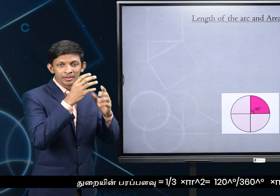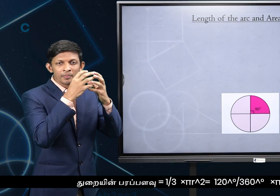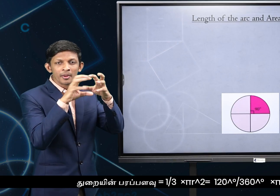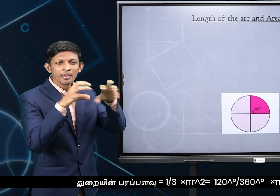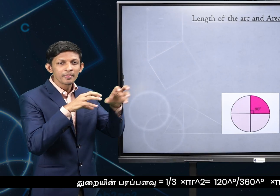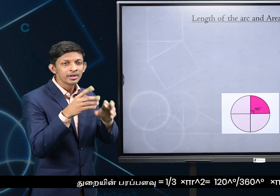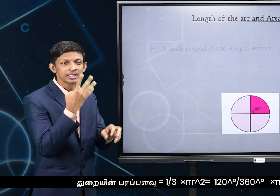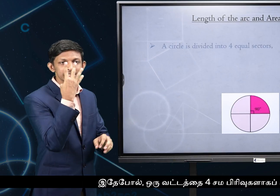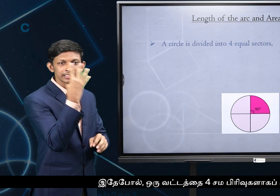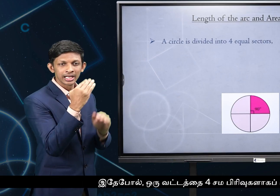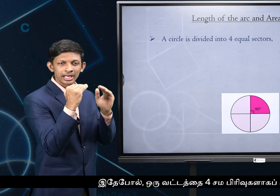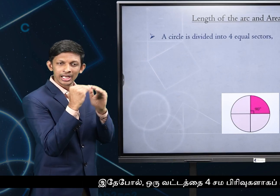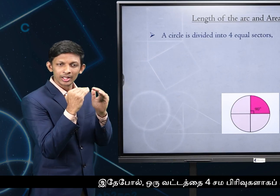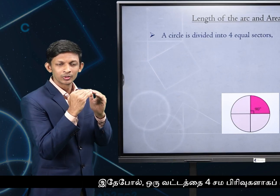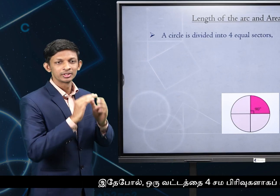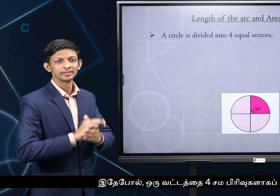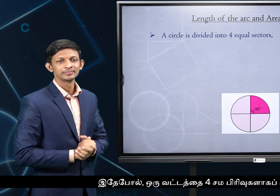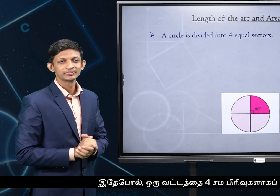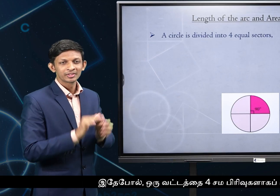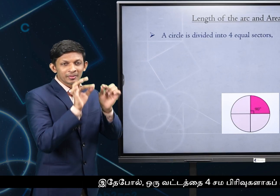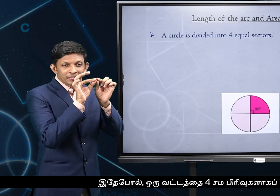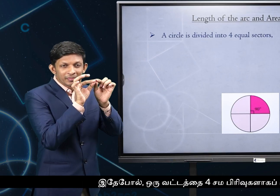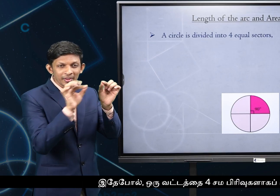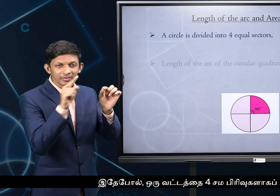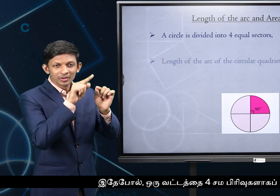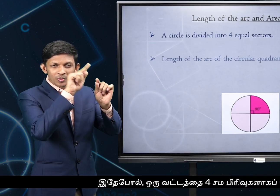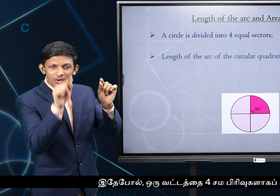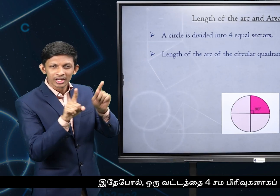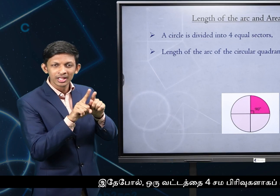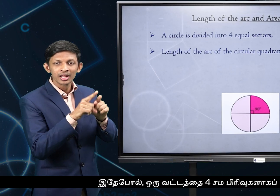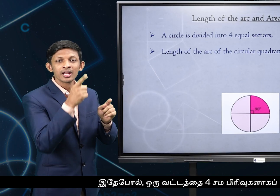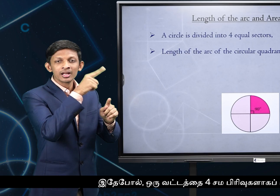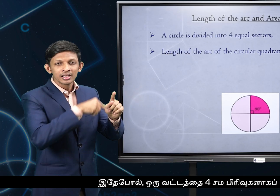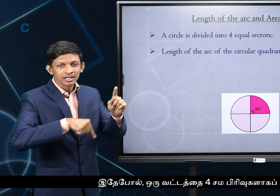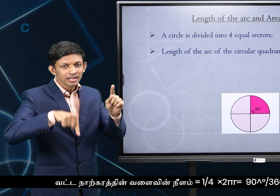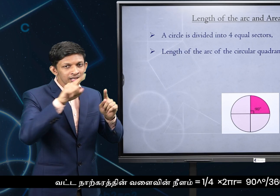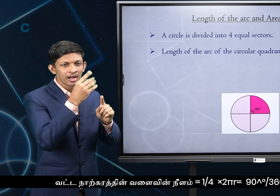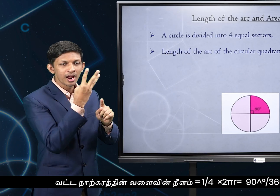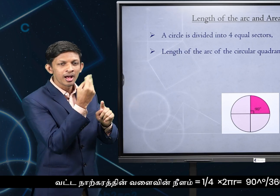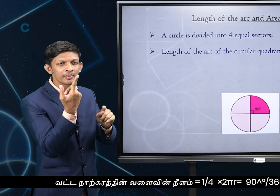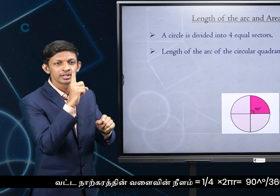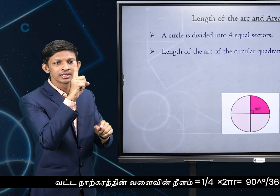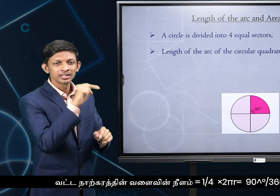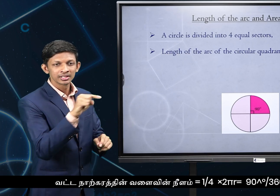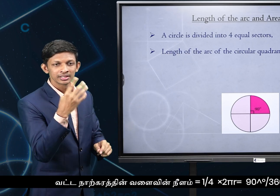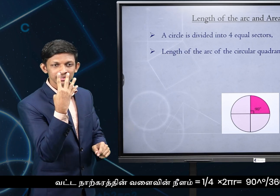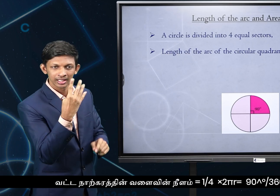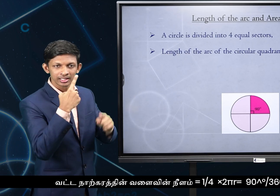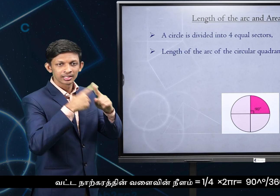2 அலகுகள். இதேபோல் ஒரு வட்டத்தை 4 சம பிரிவுகளாக பிரித்தால் வட்ட நாட்கரத்தின் வளைவின்